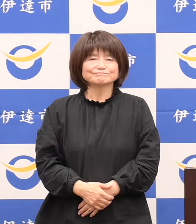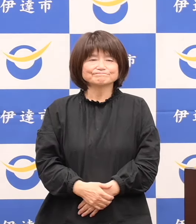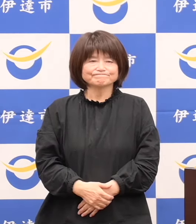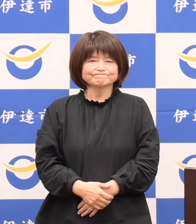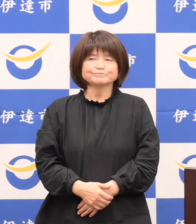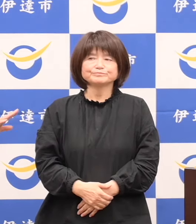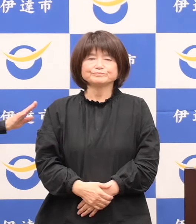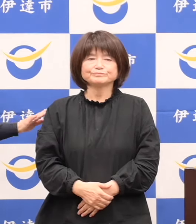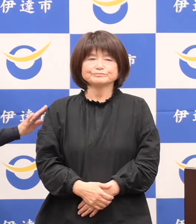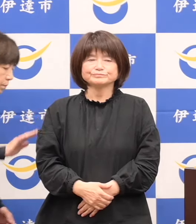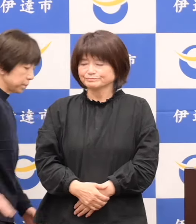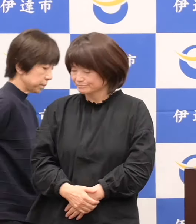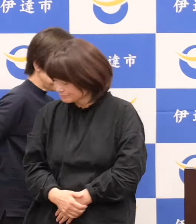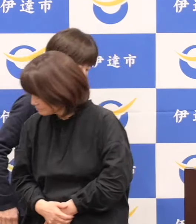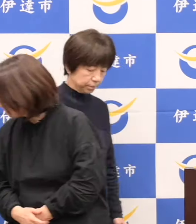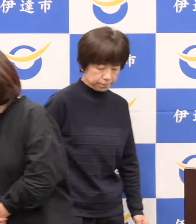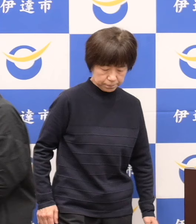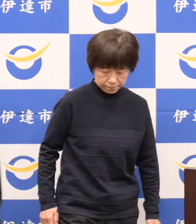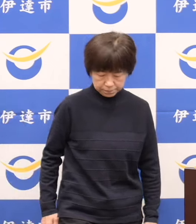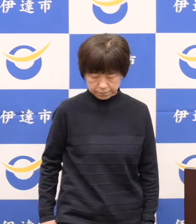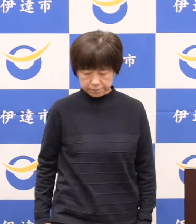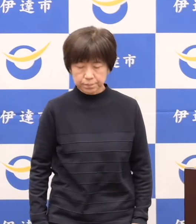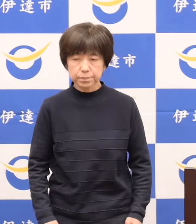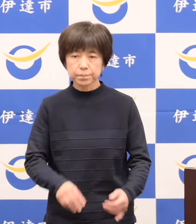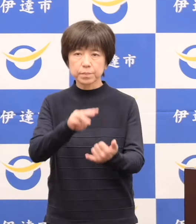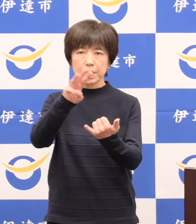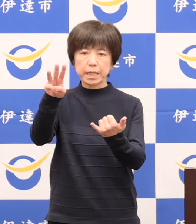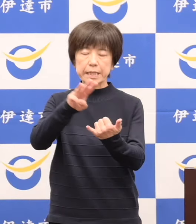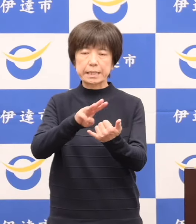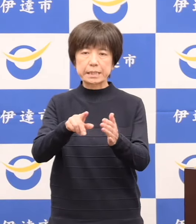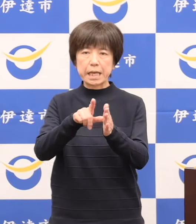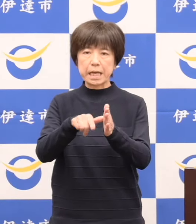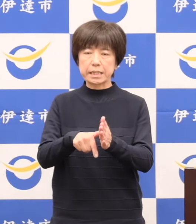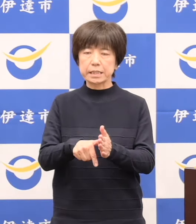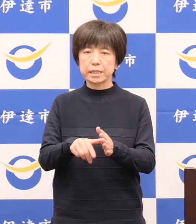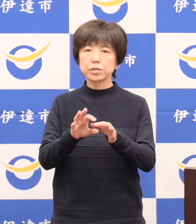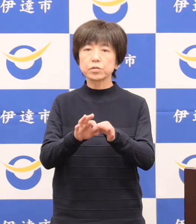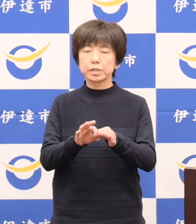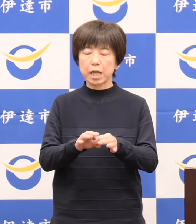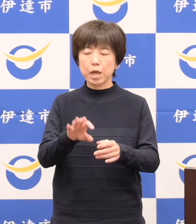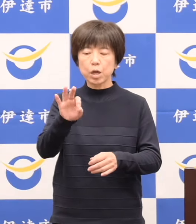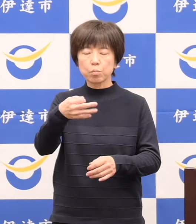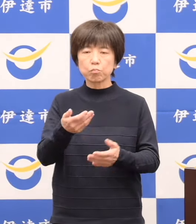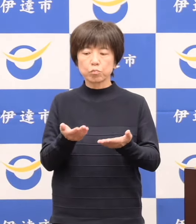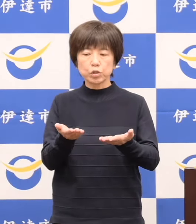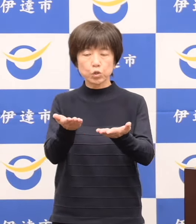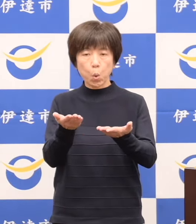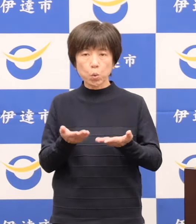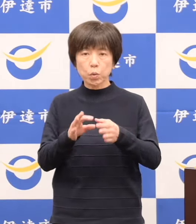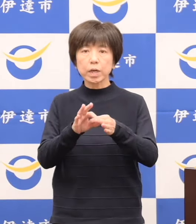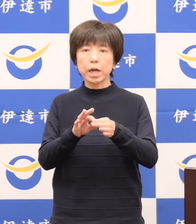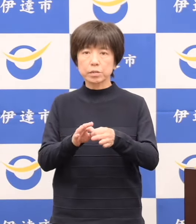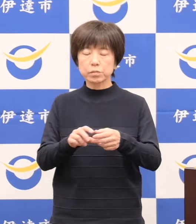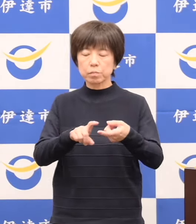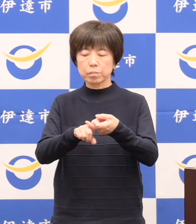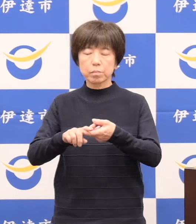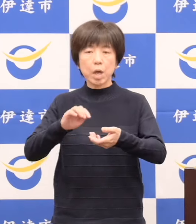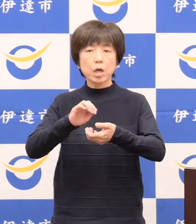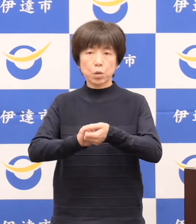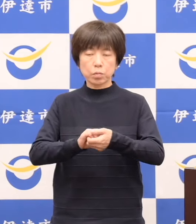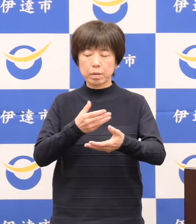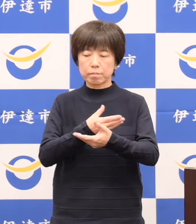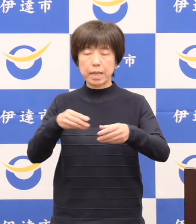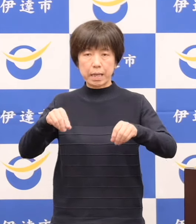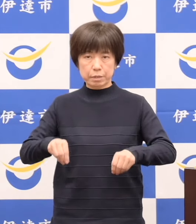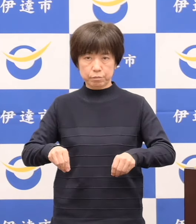続きまして、災害時における物資供給に関する協定を締結